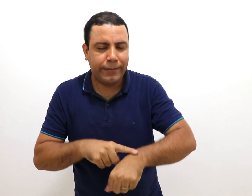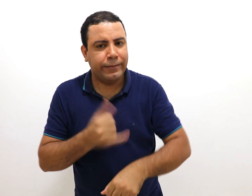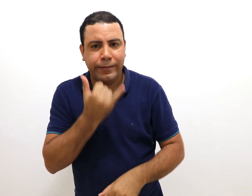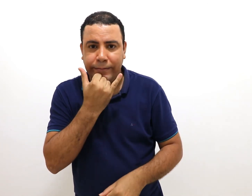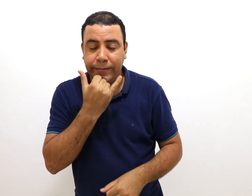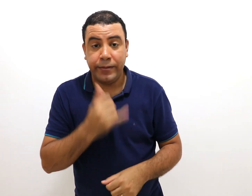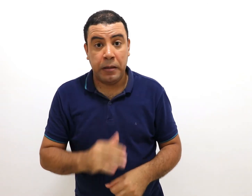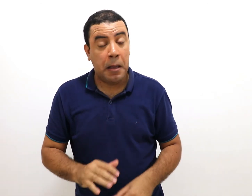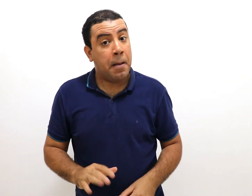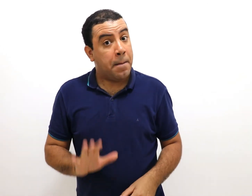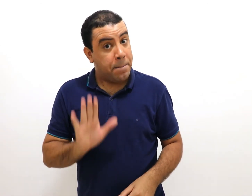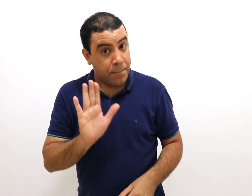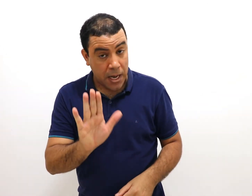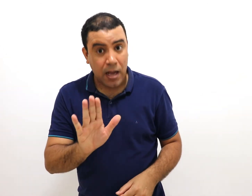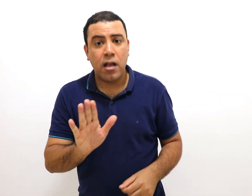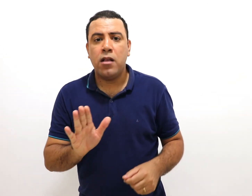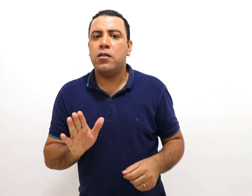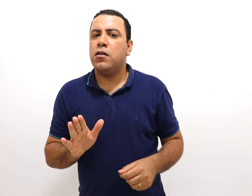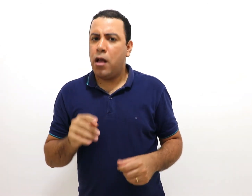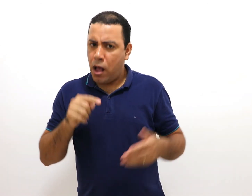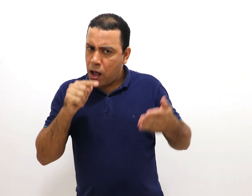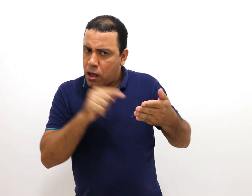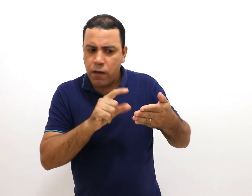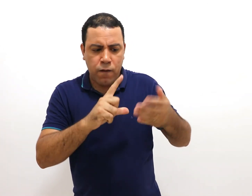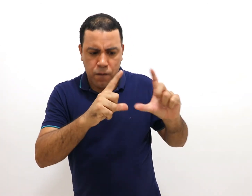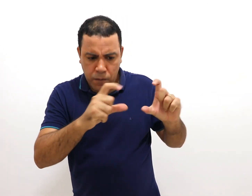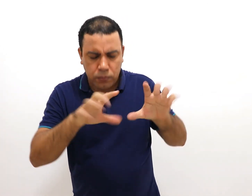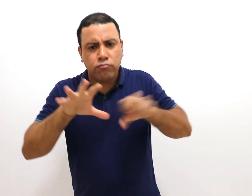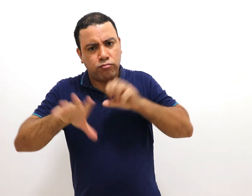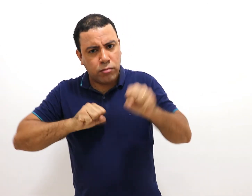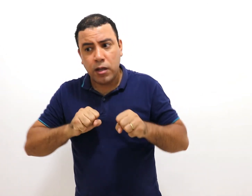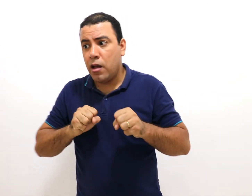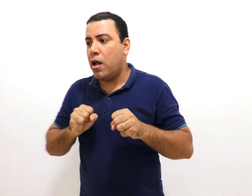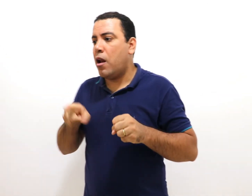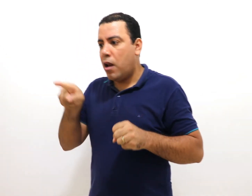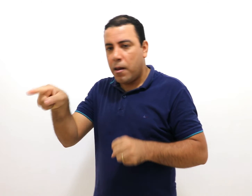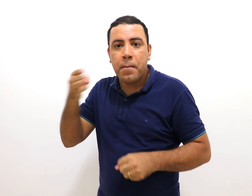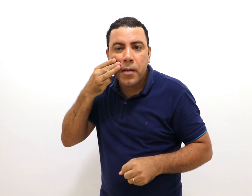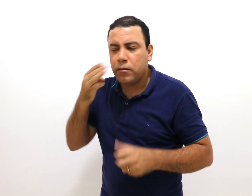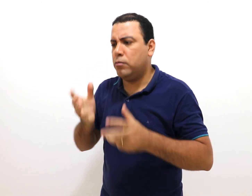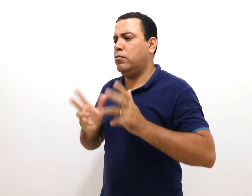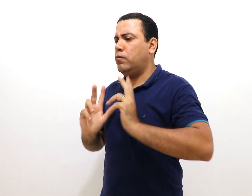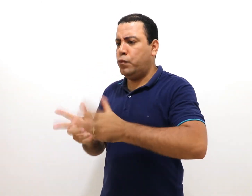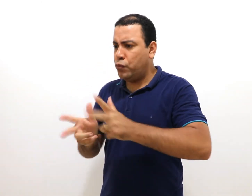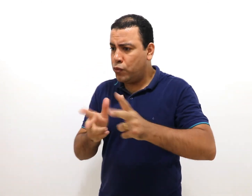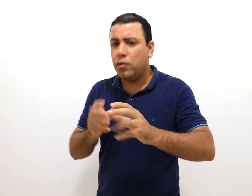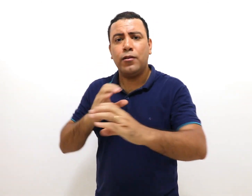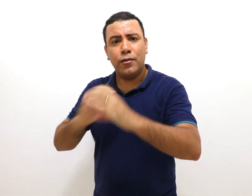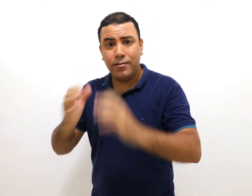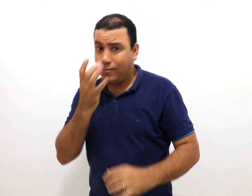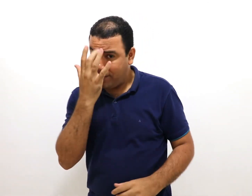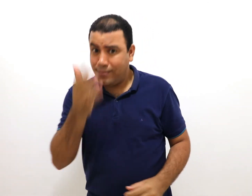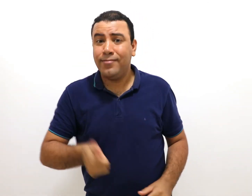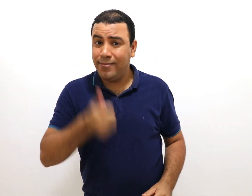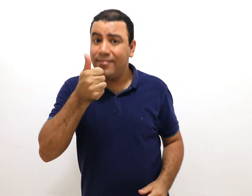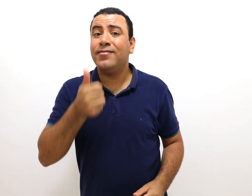Mesmo assim, ela diz: "É muito mais fácil me comunicar com o Matheus agora, seu